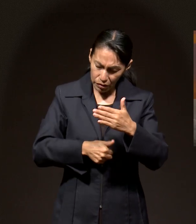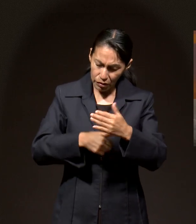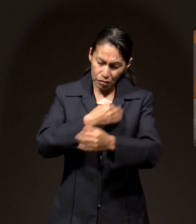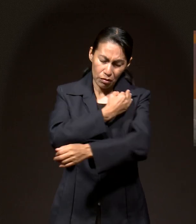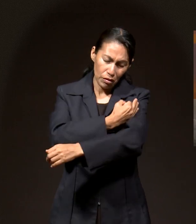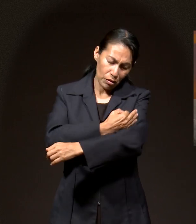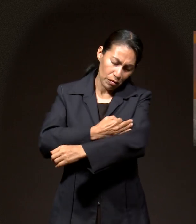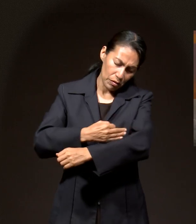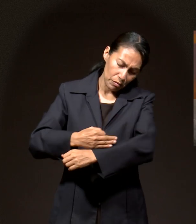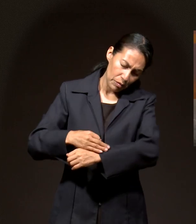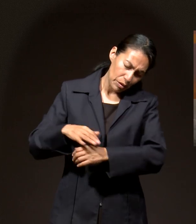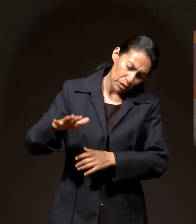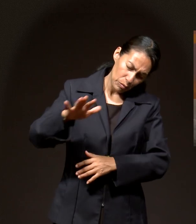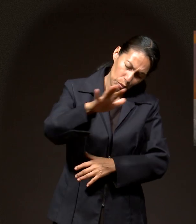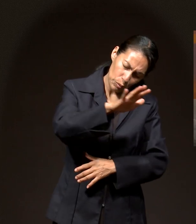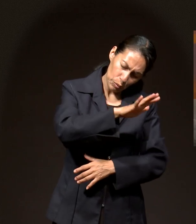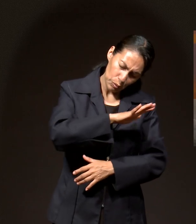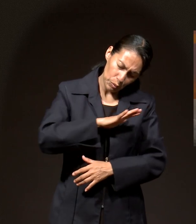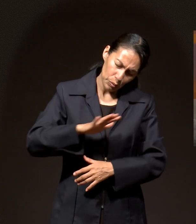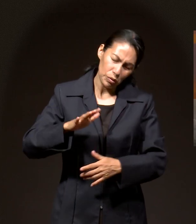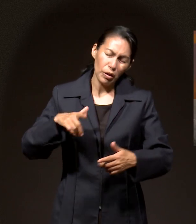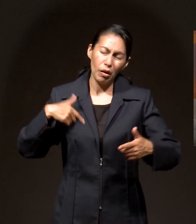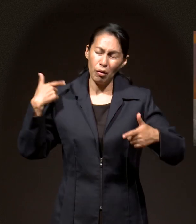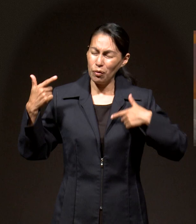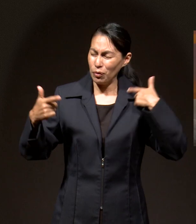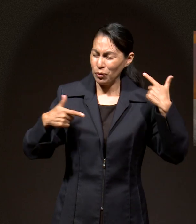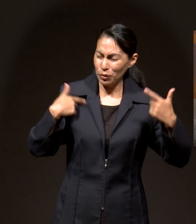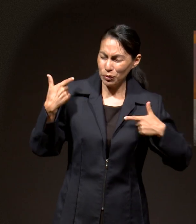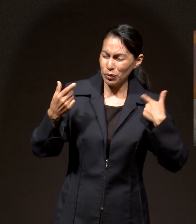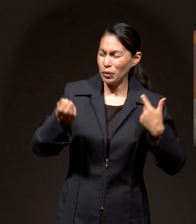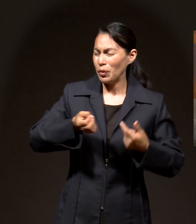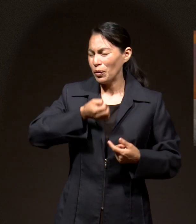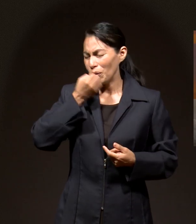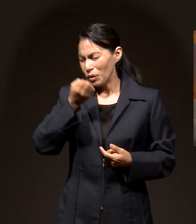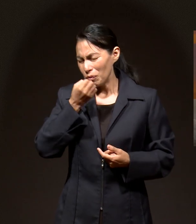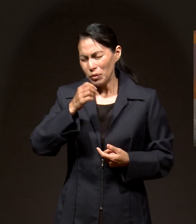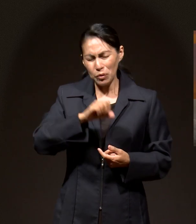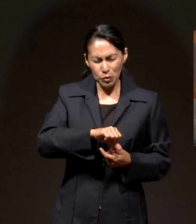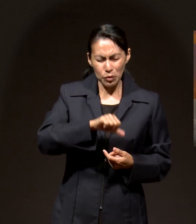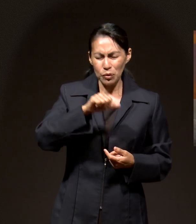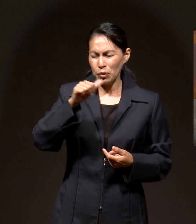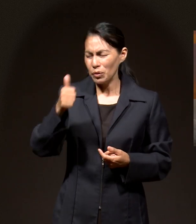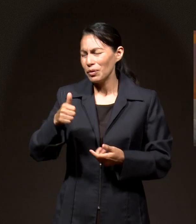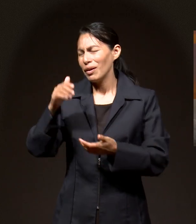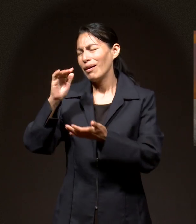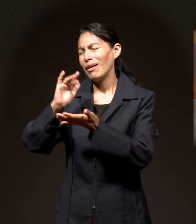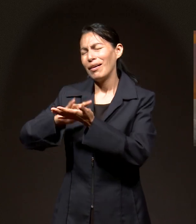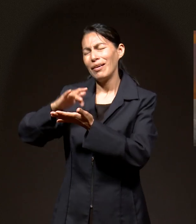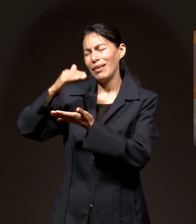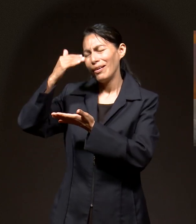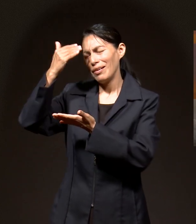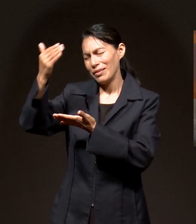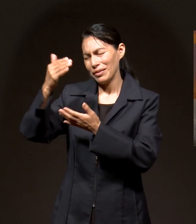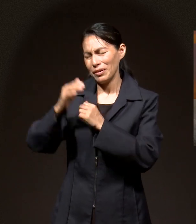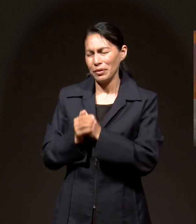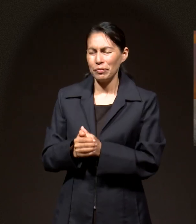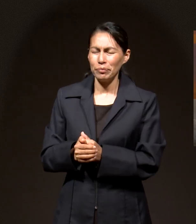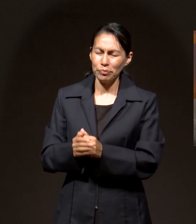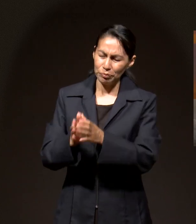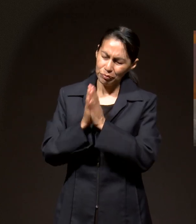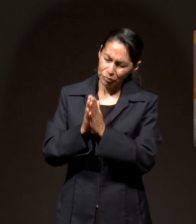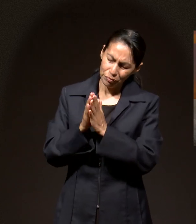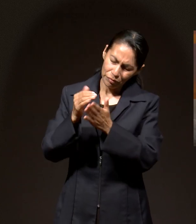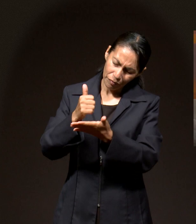familia que encontramos tanto descanso y tanto gozo cuando oramos los unos por los otros.